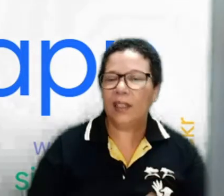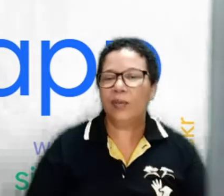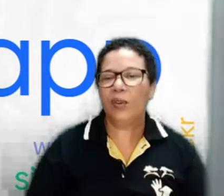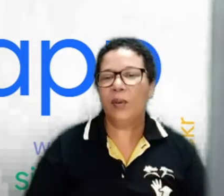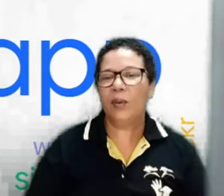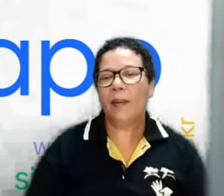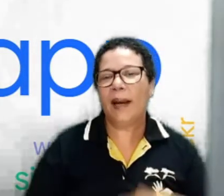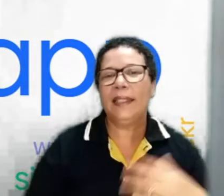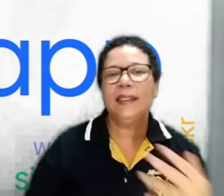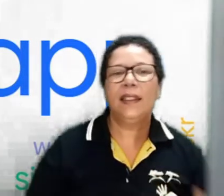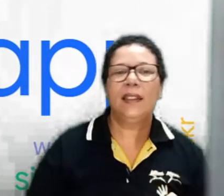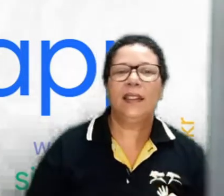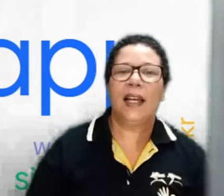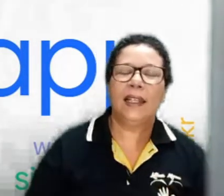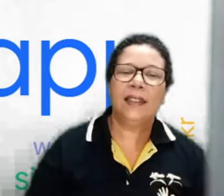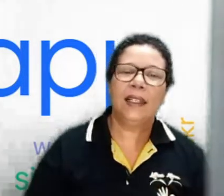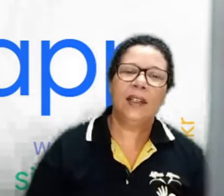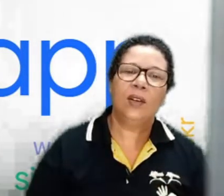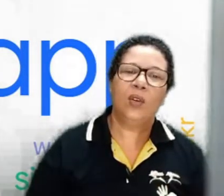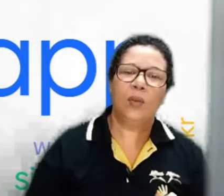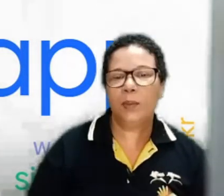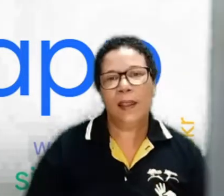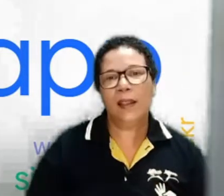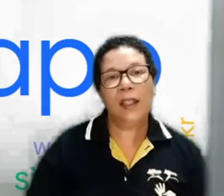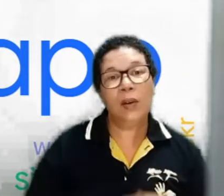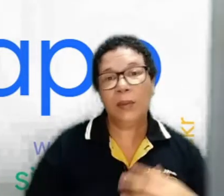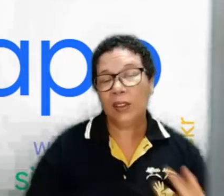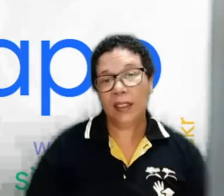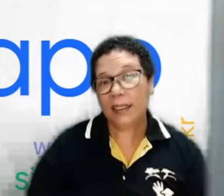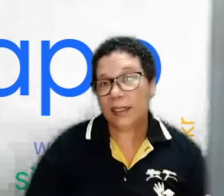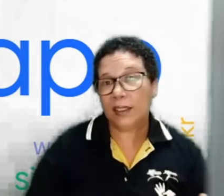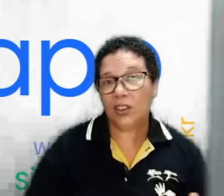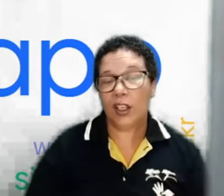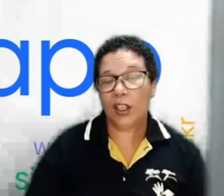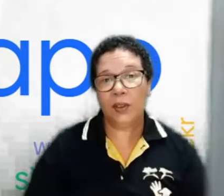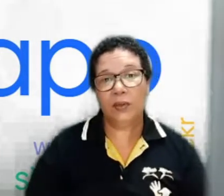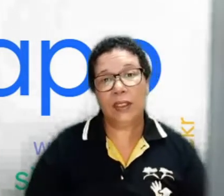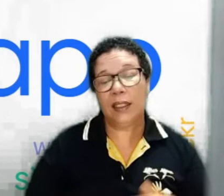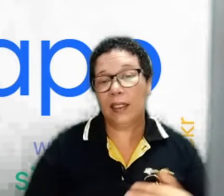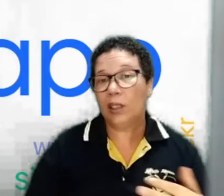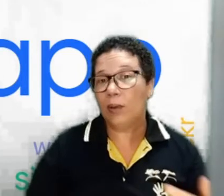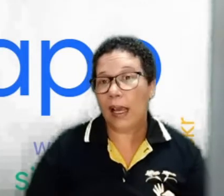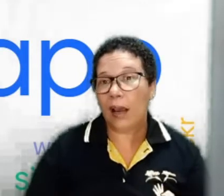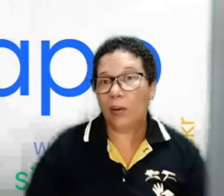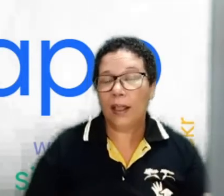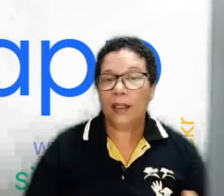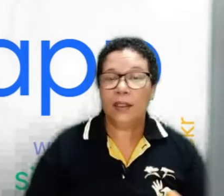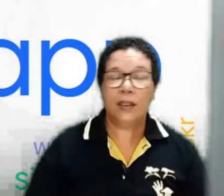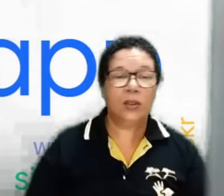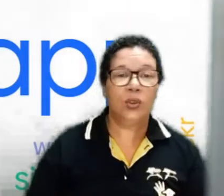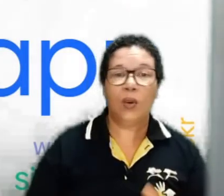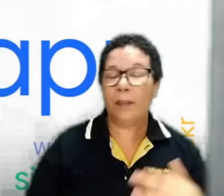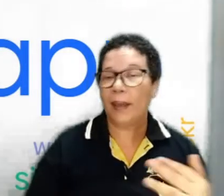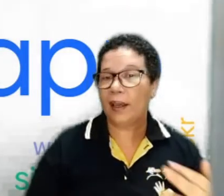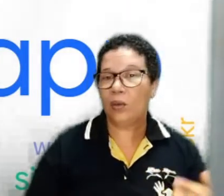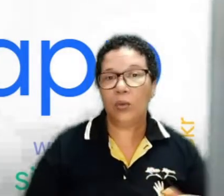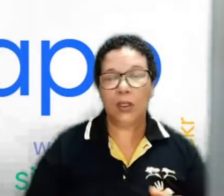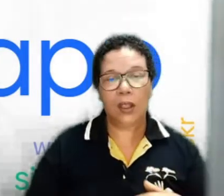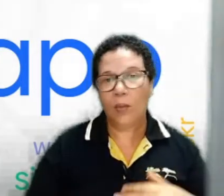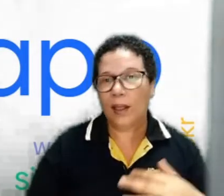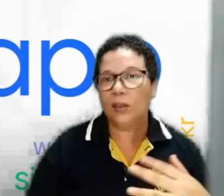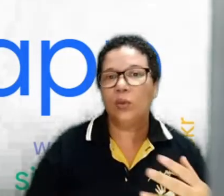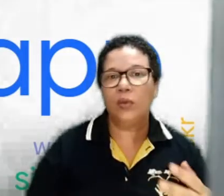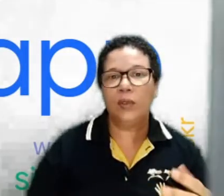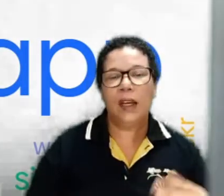que foi mais citada como resposta. Então, é muito interessante, de repente você está dando uma aula, surge uma